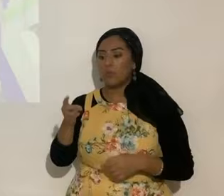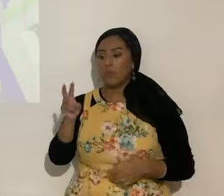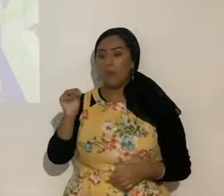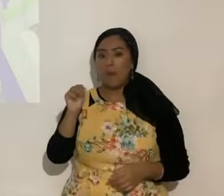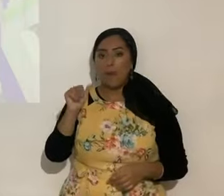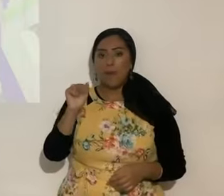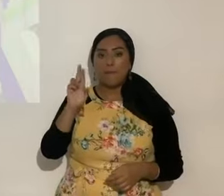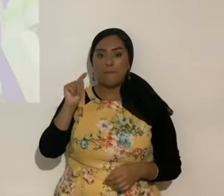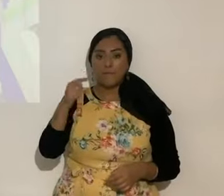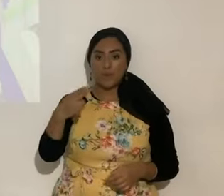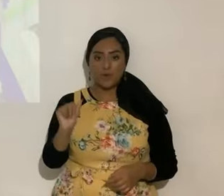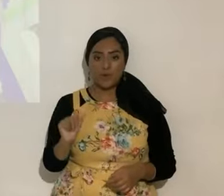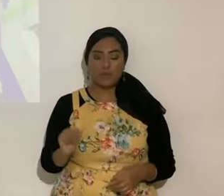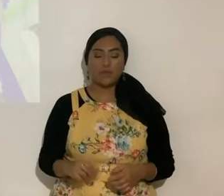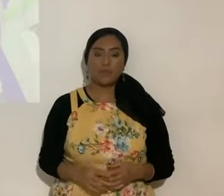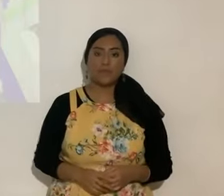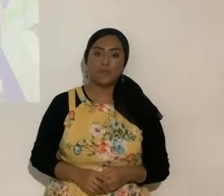la hermana de Lázaro,